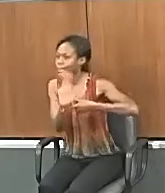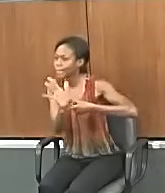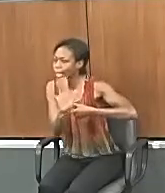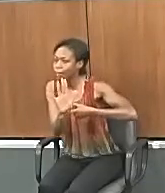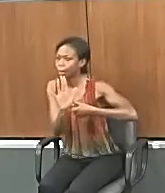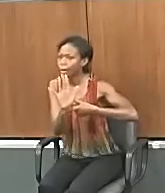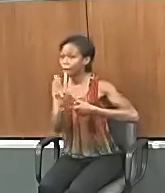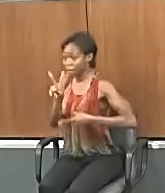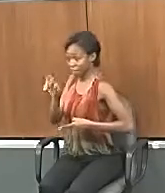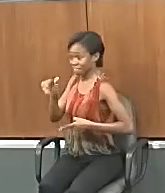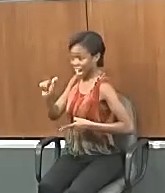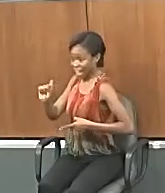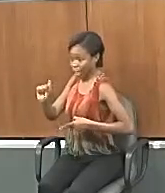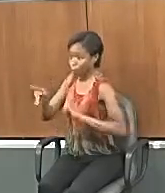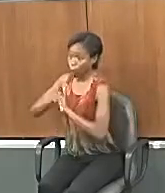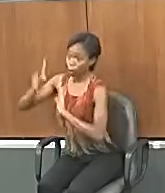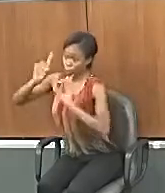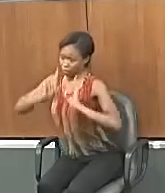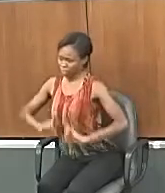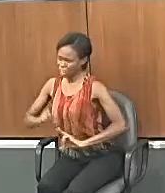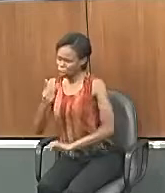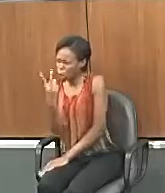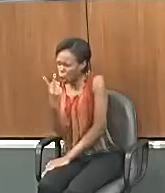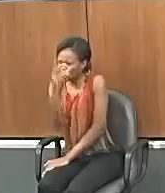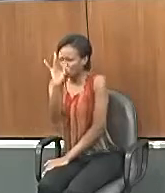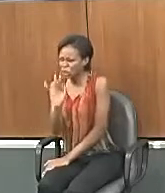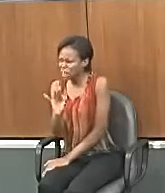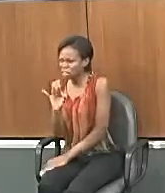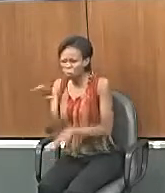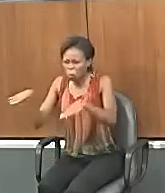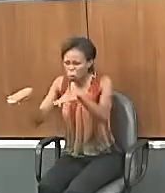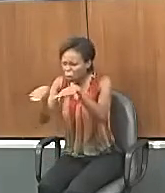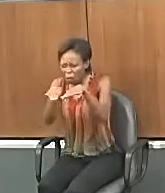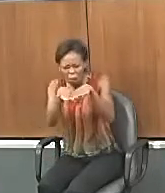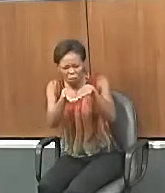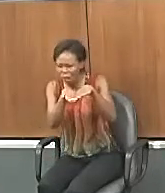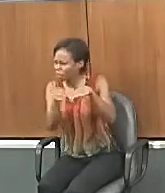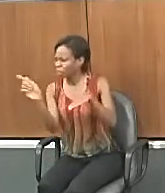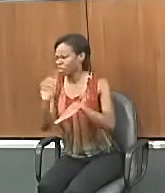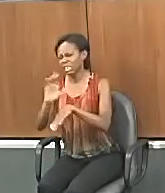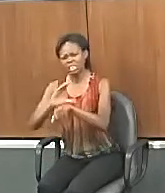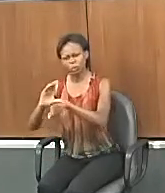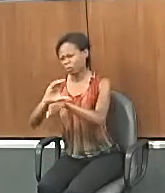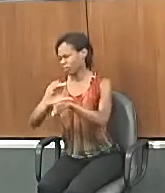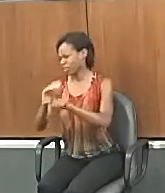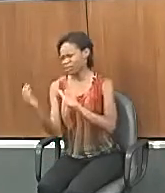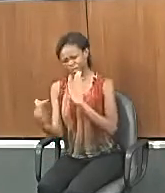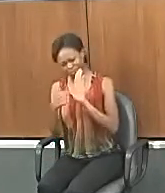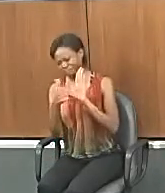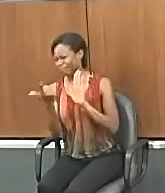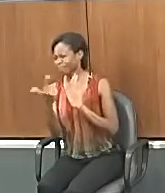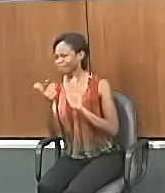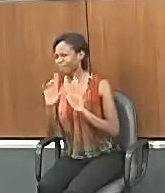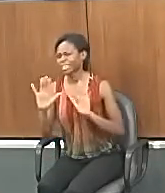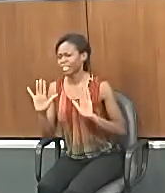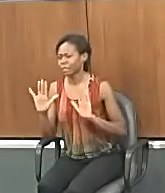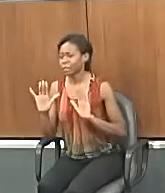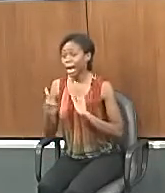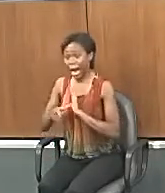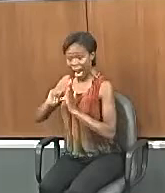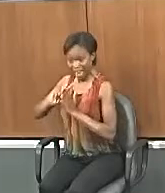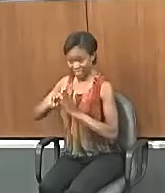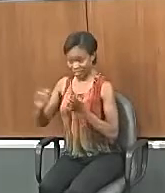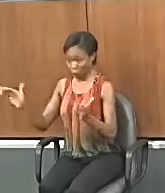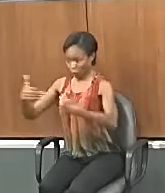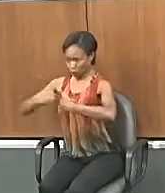que isso é no mínimo inconstitucional que fere o princípio da igualdade é já como disse na audiência pública do autismo não é a